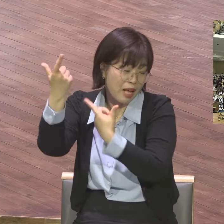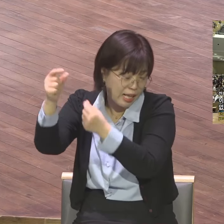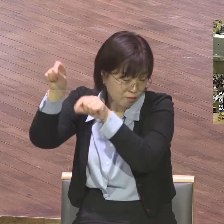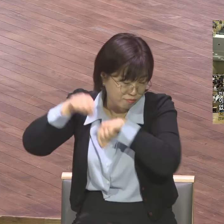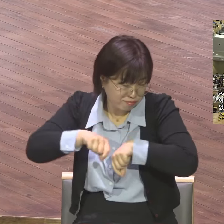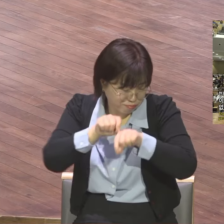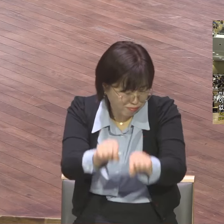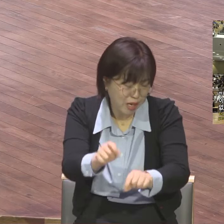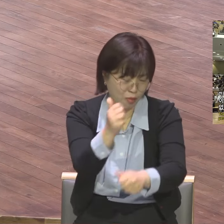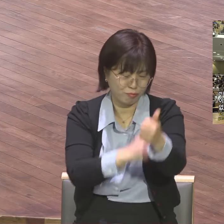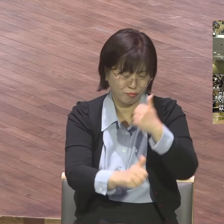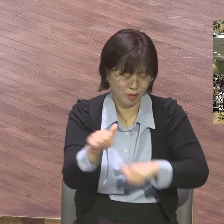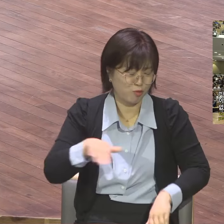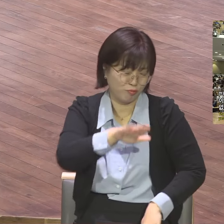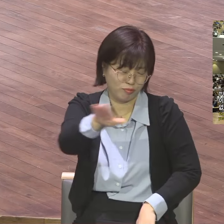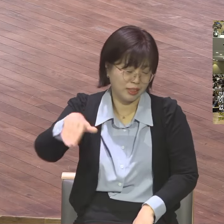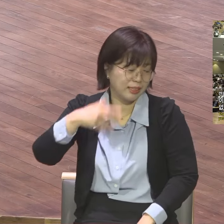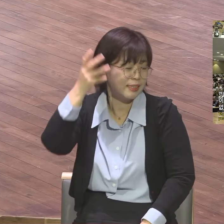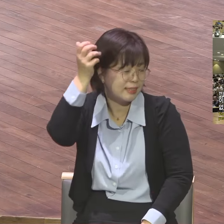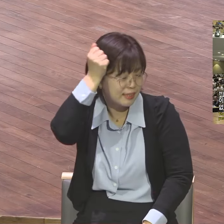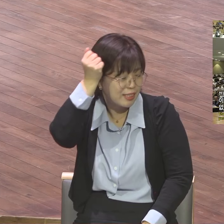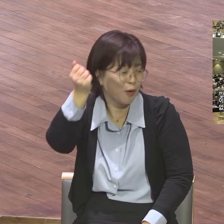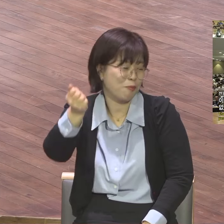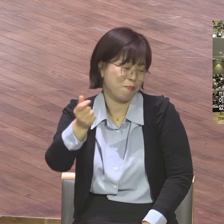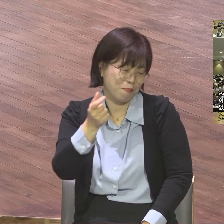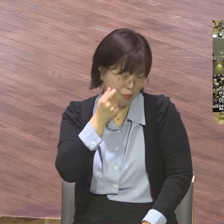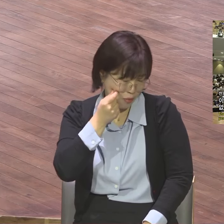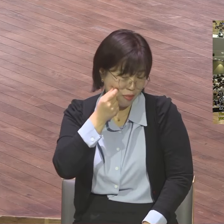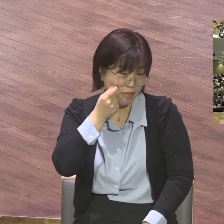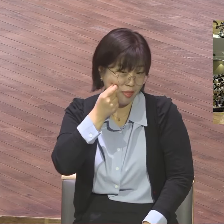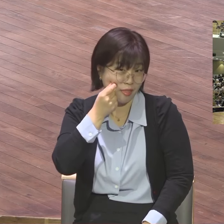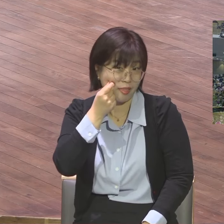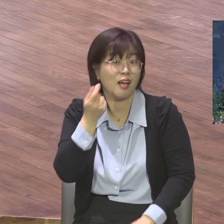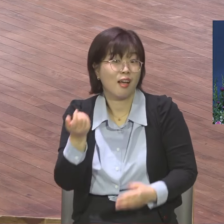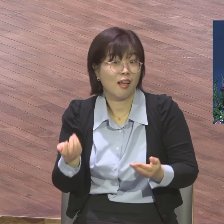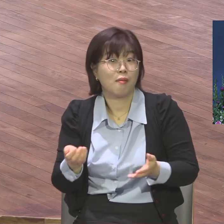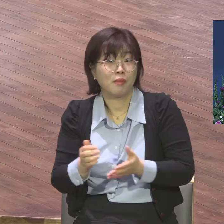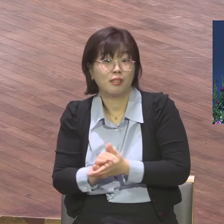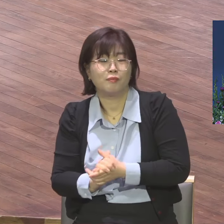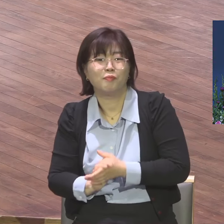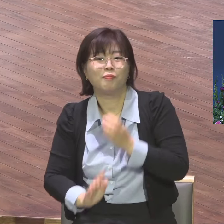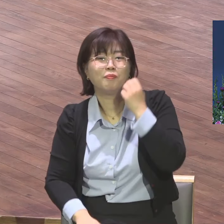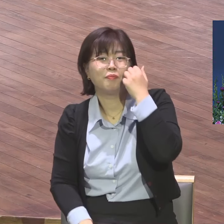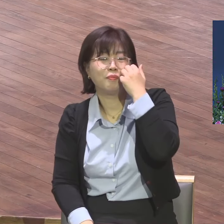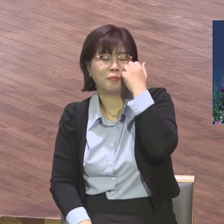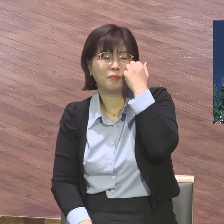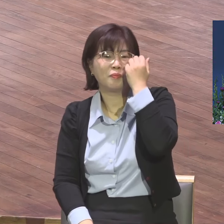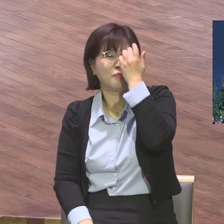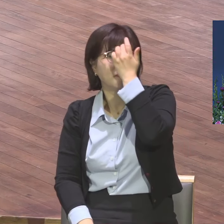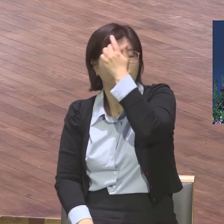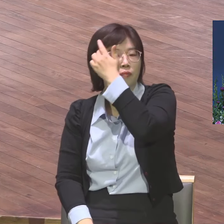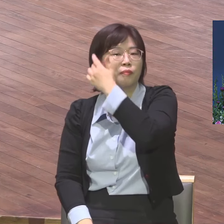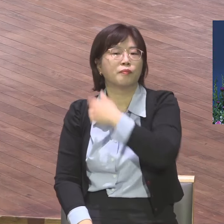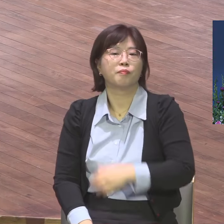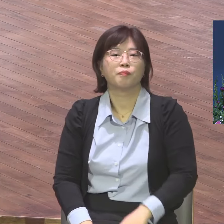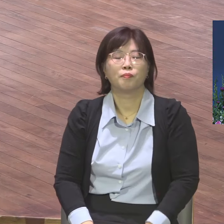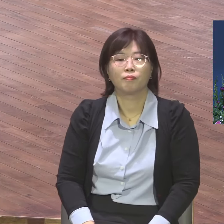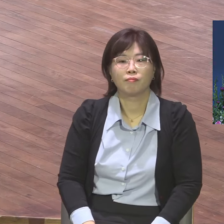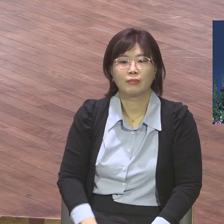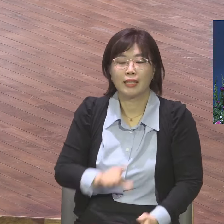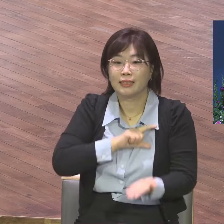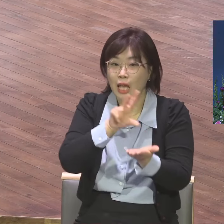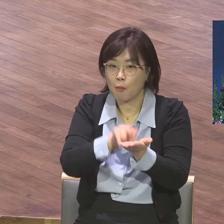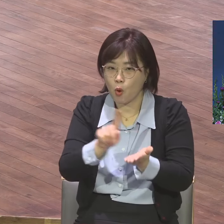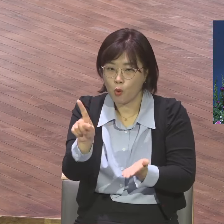후 세대들과 함께 기억됨이 없으리라. 견고한 망대가 세워진